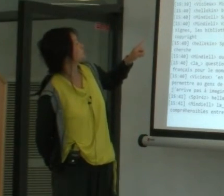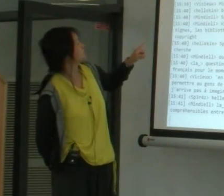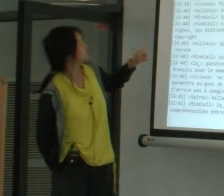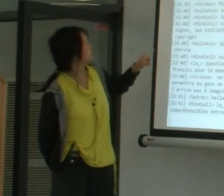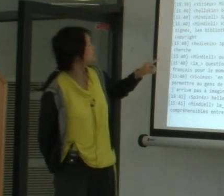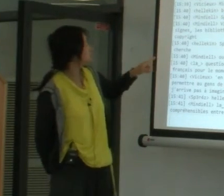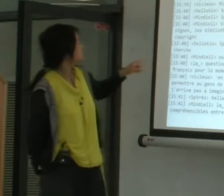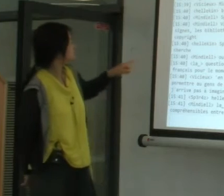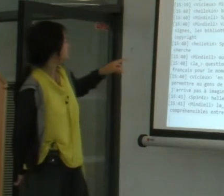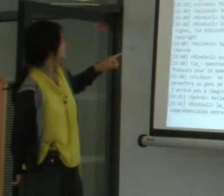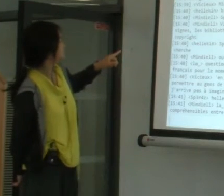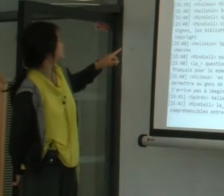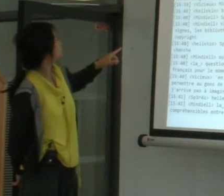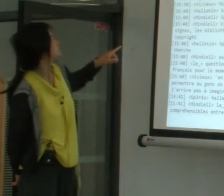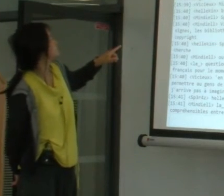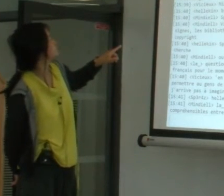Oula, oula.